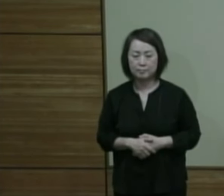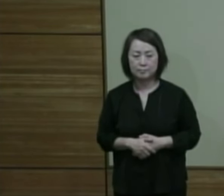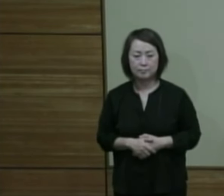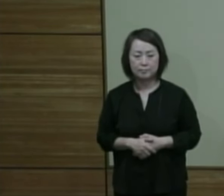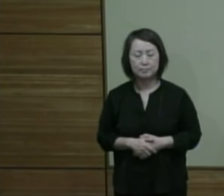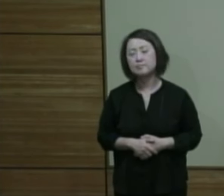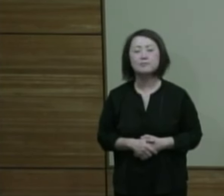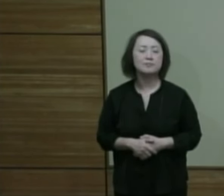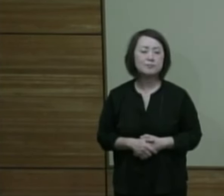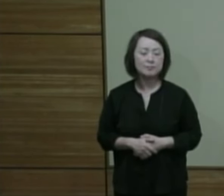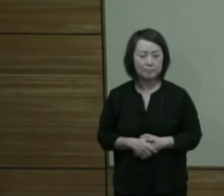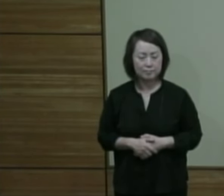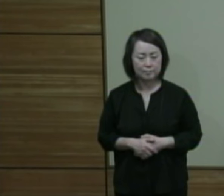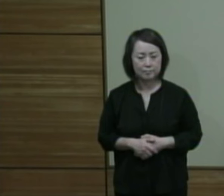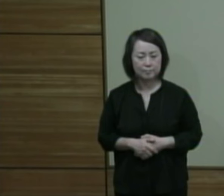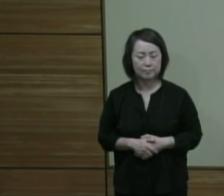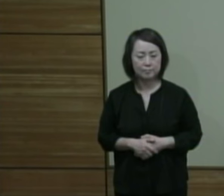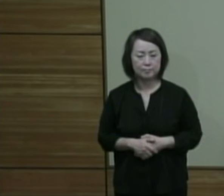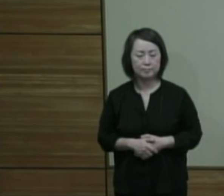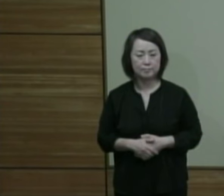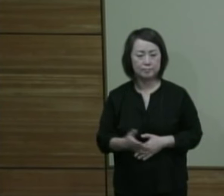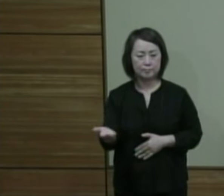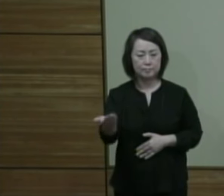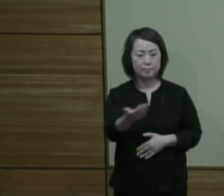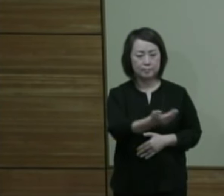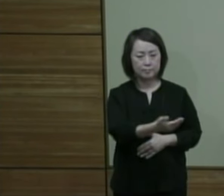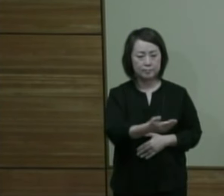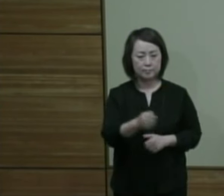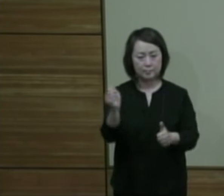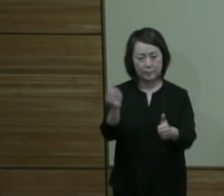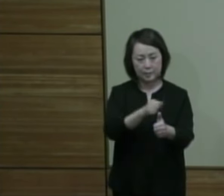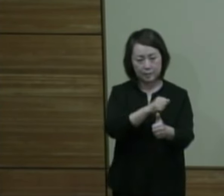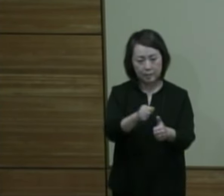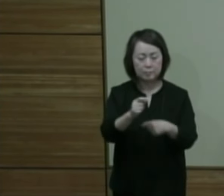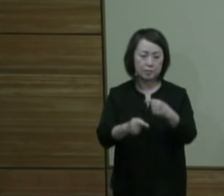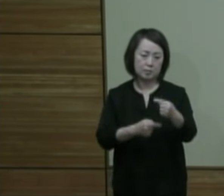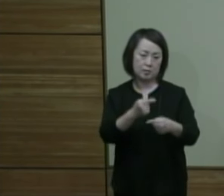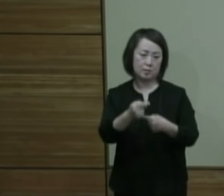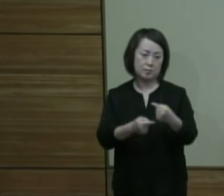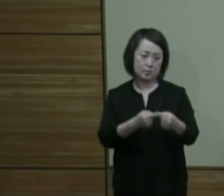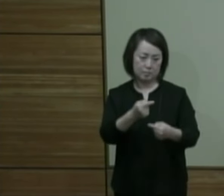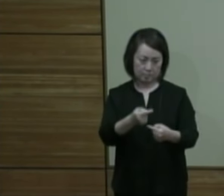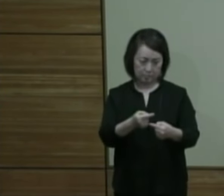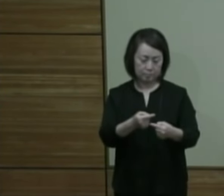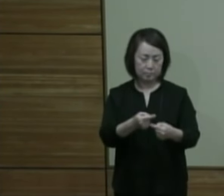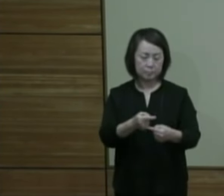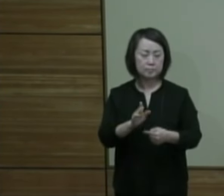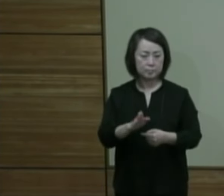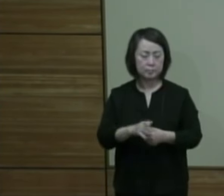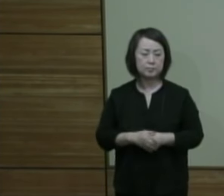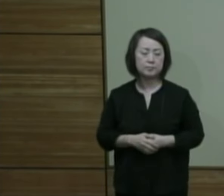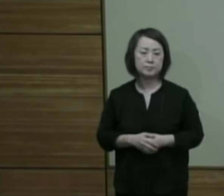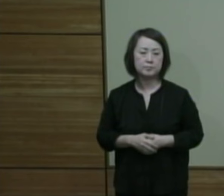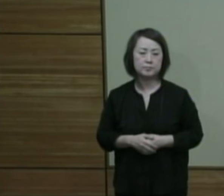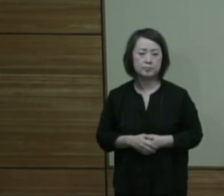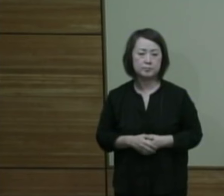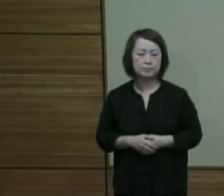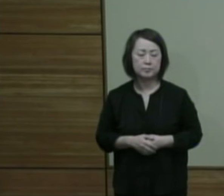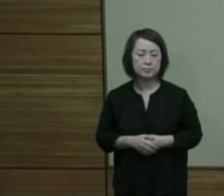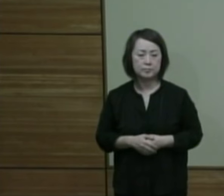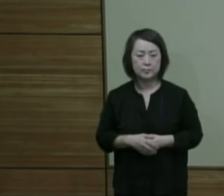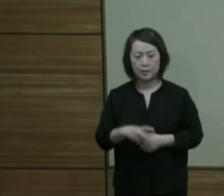NHK の横山です。よろしくお願いします。虐待の事案の話に話が戻ってしまうんですけども、今監